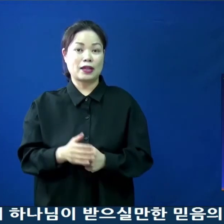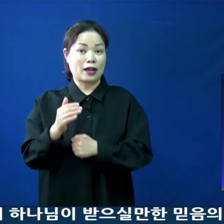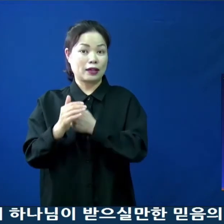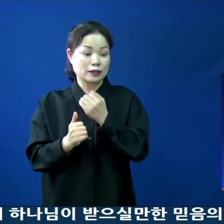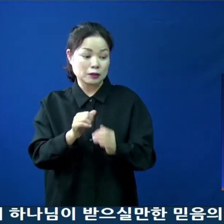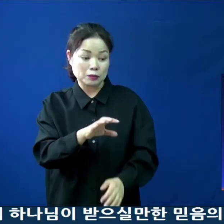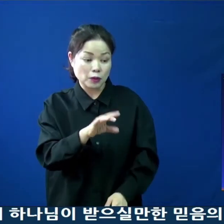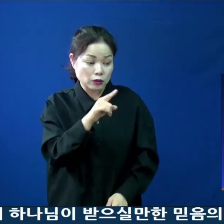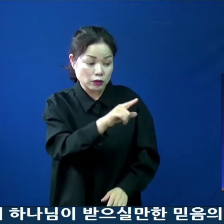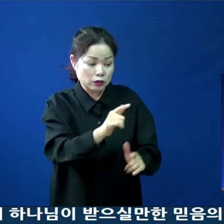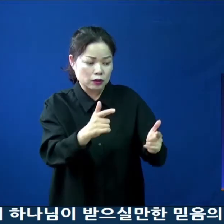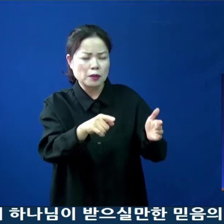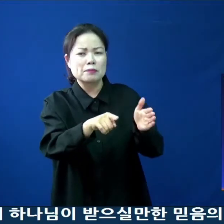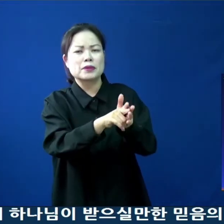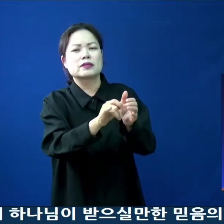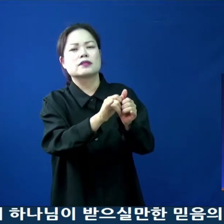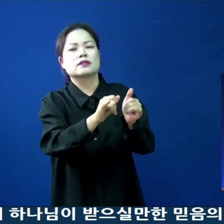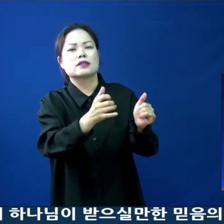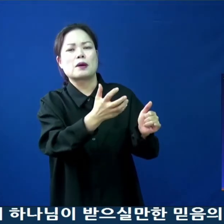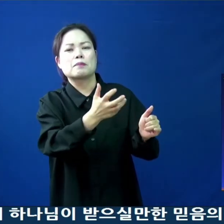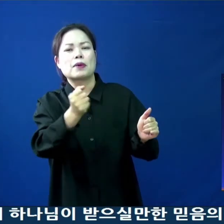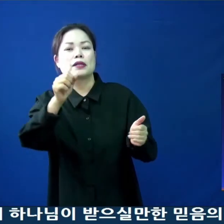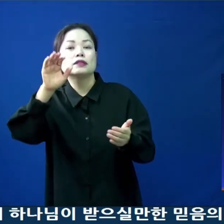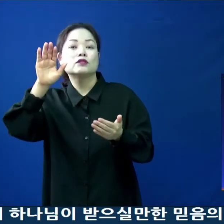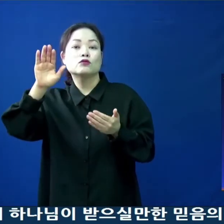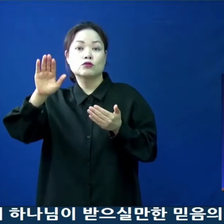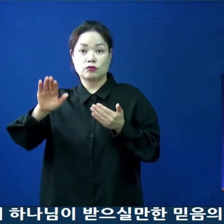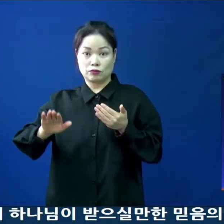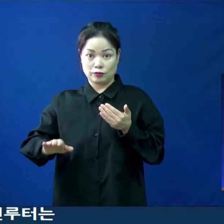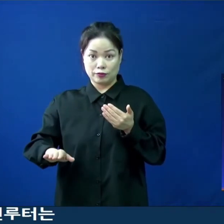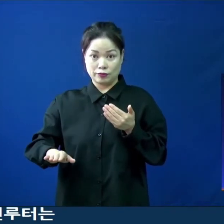하나님은 먼저 그를 믿는 사람을 받으신 다음에